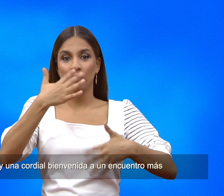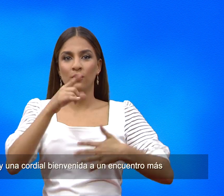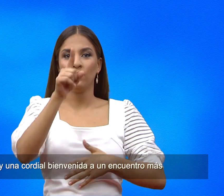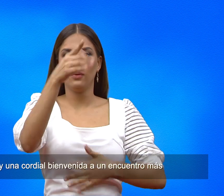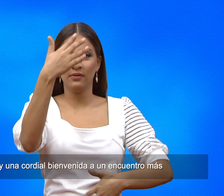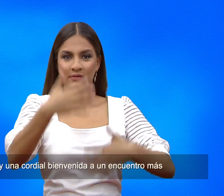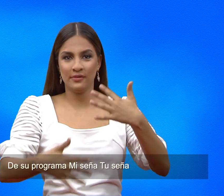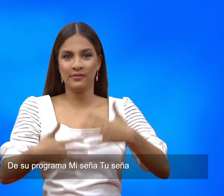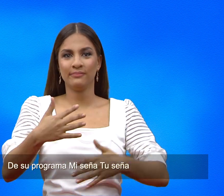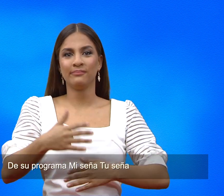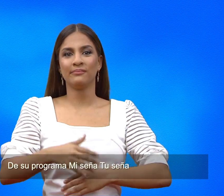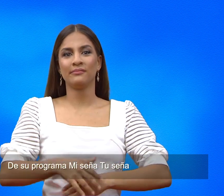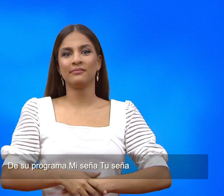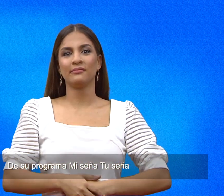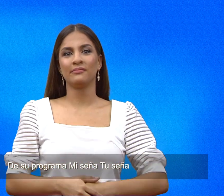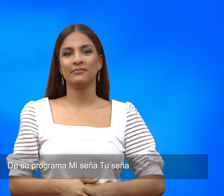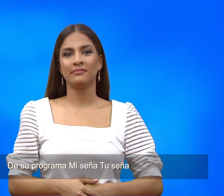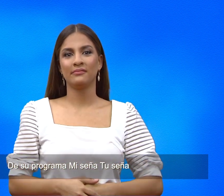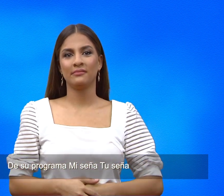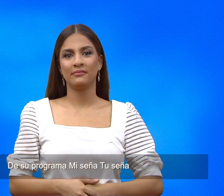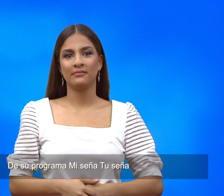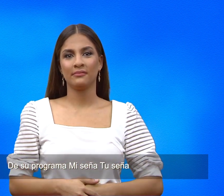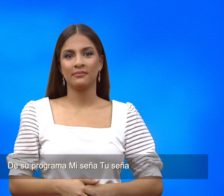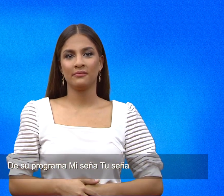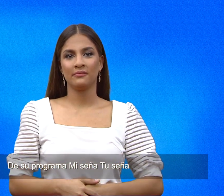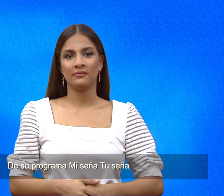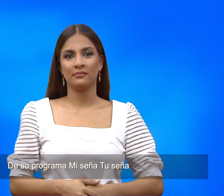encuentro más de su programa diseña tu seña